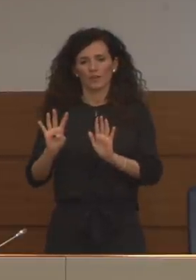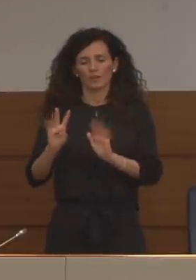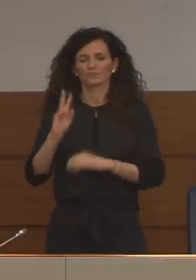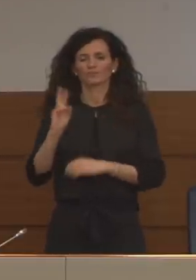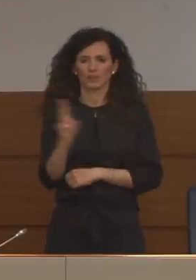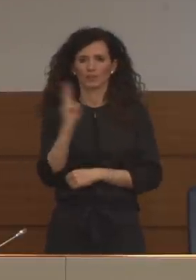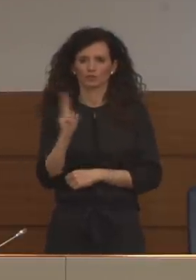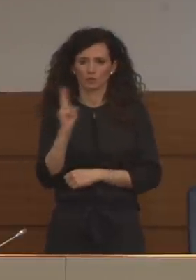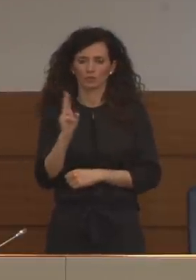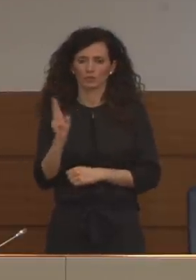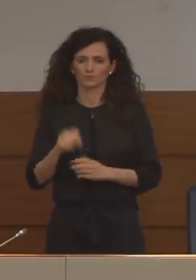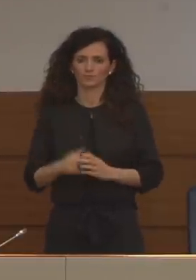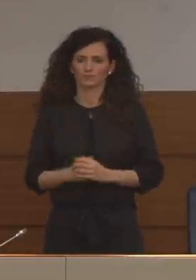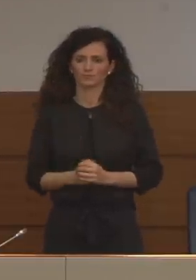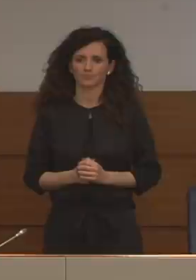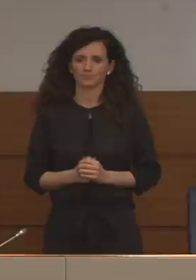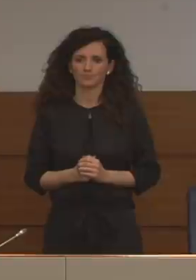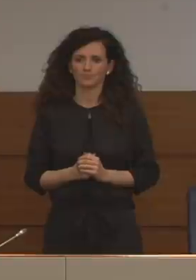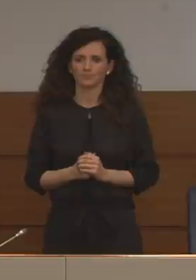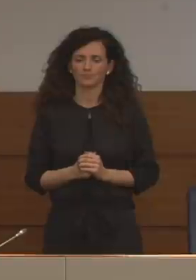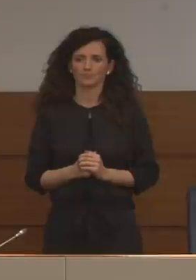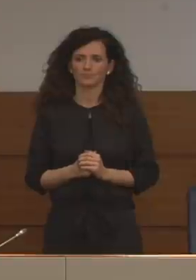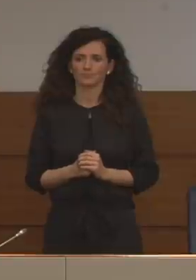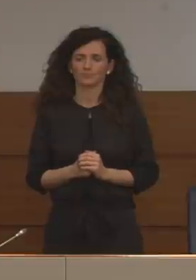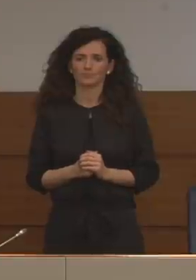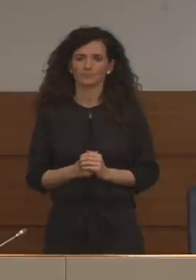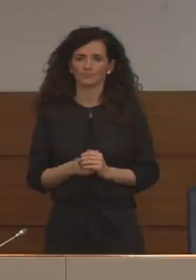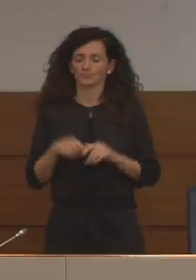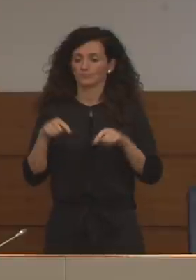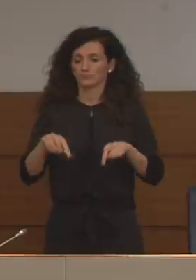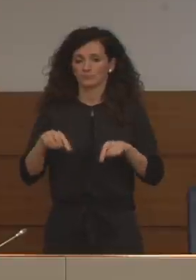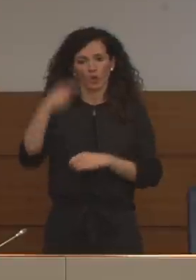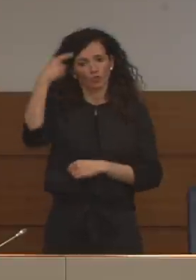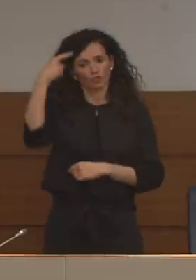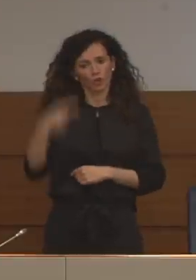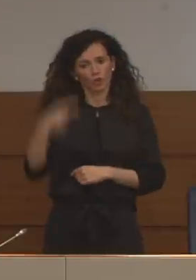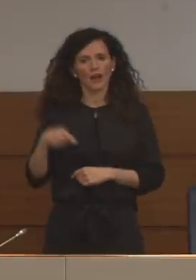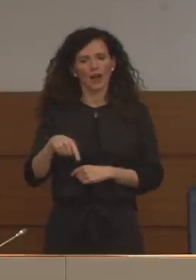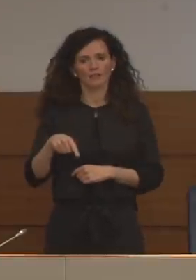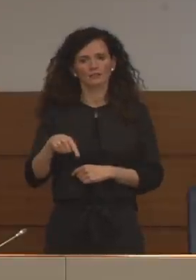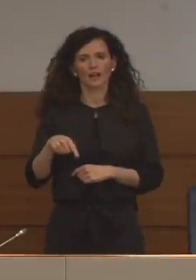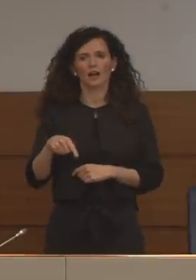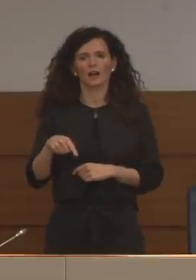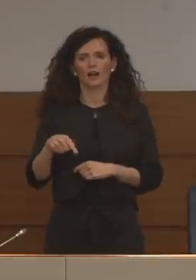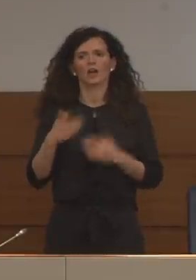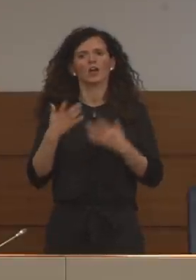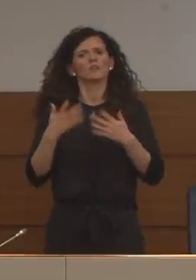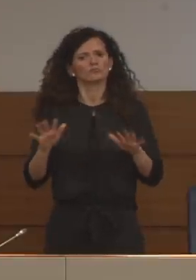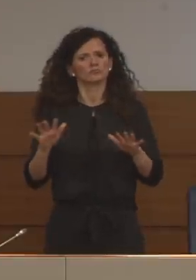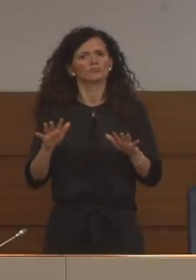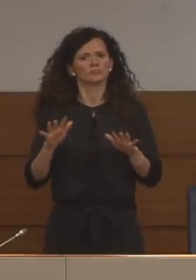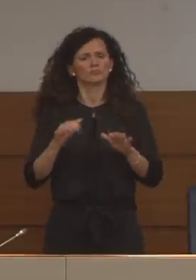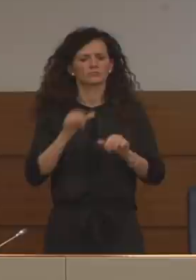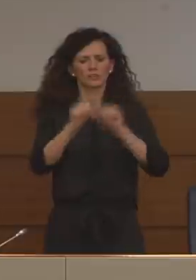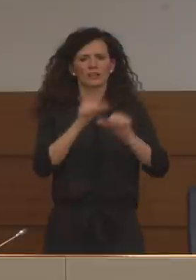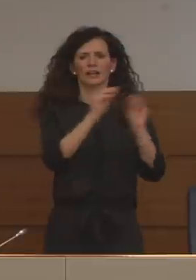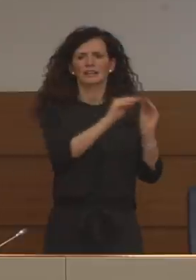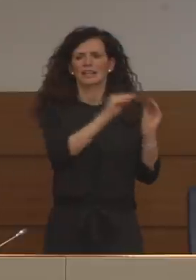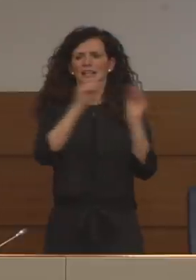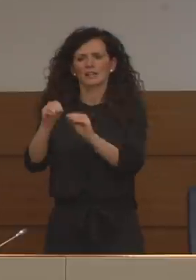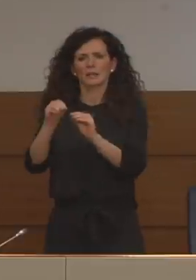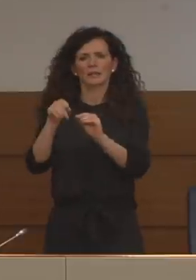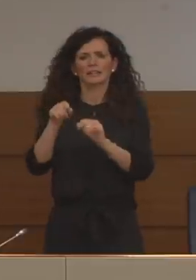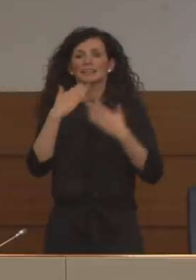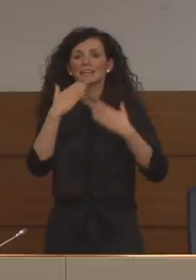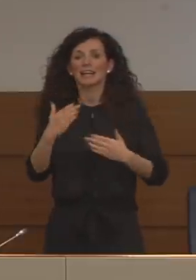deceduti ad oggi nella giornata di oggi sono stati disposti i trasferimenti attraverso la cross